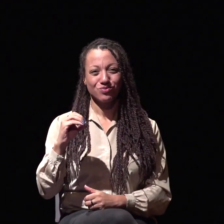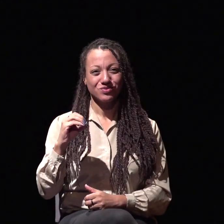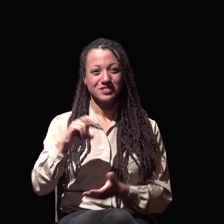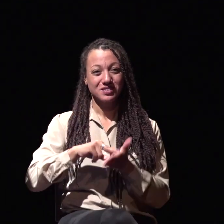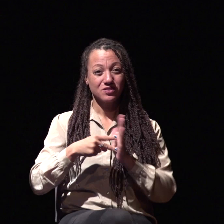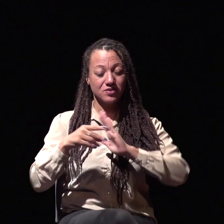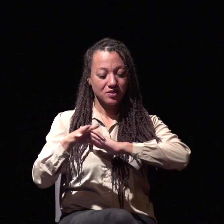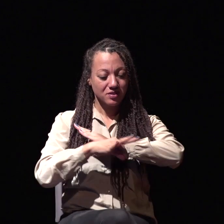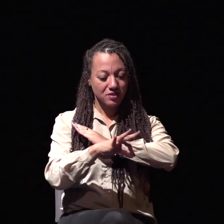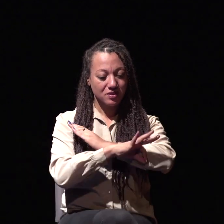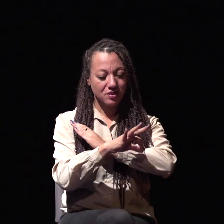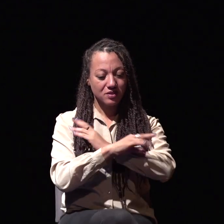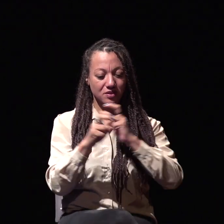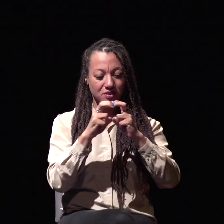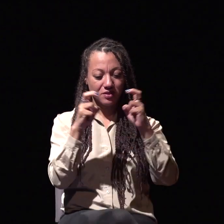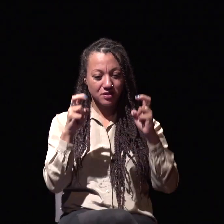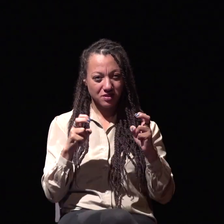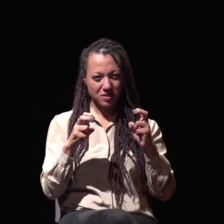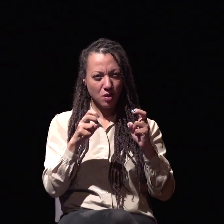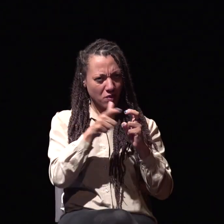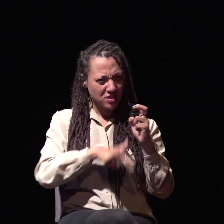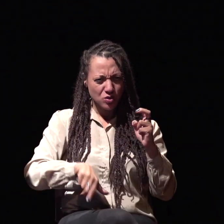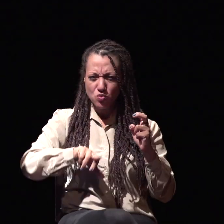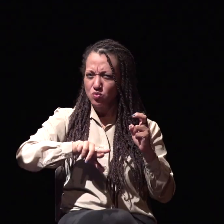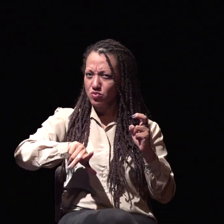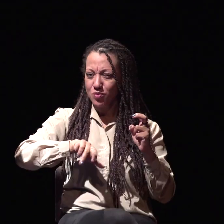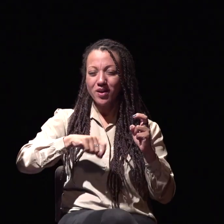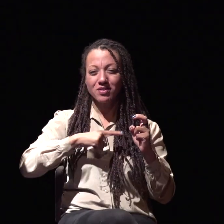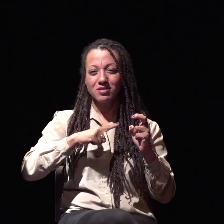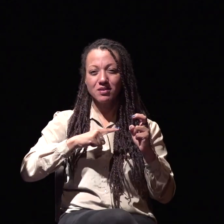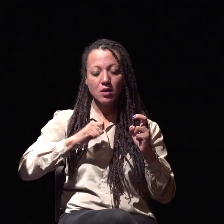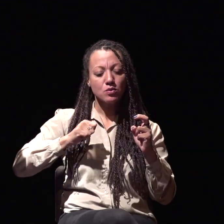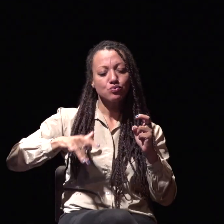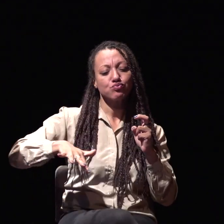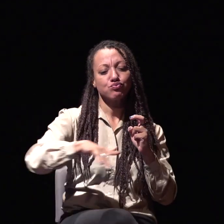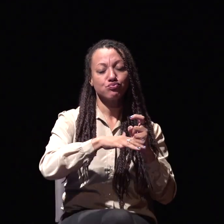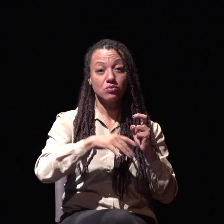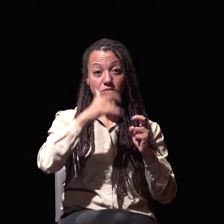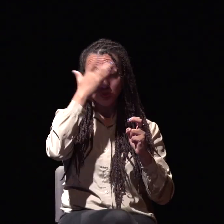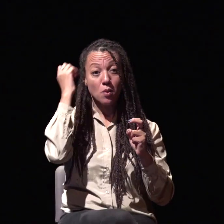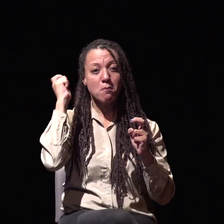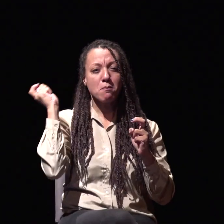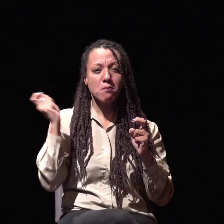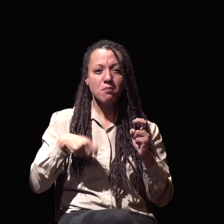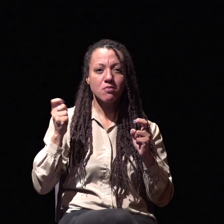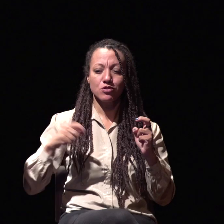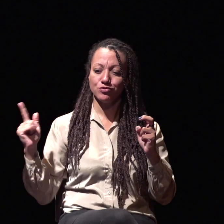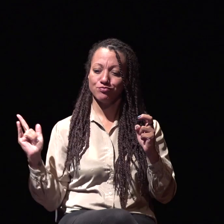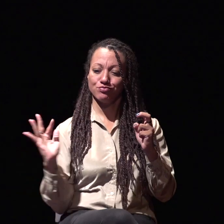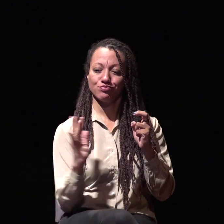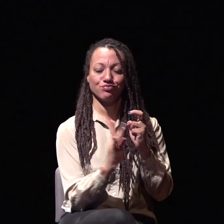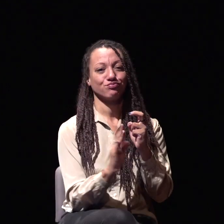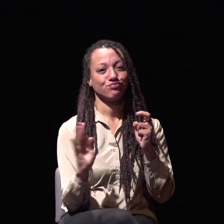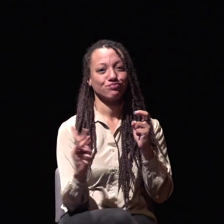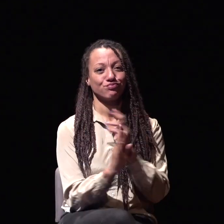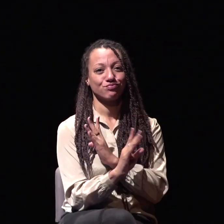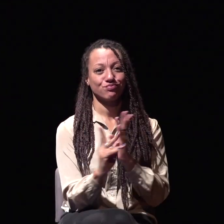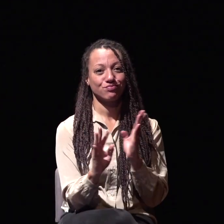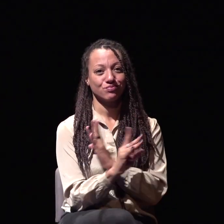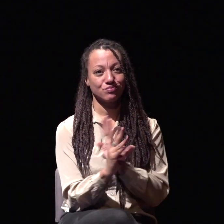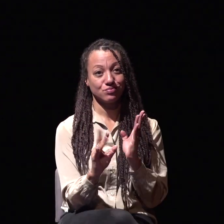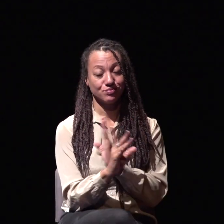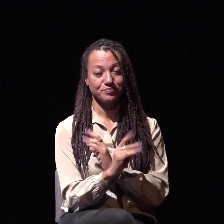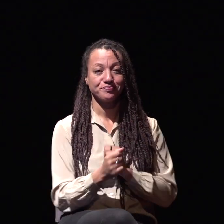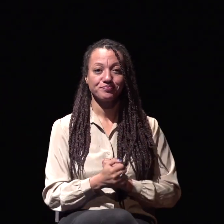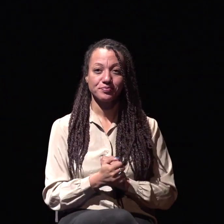era potencialmente cheio, carregado de possibilidades existenciais e sociais. Numa carta